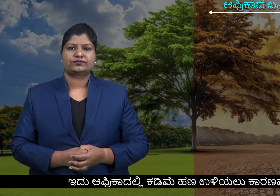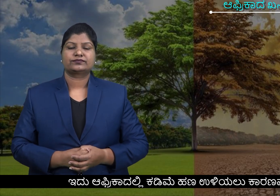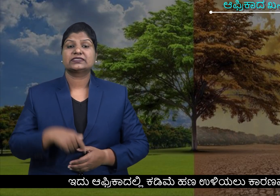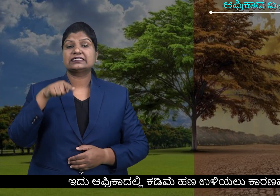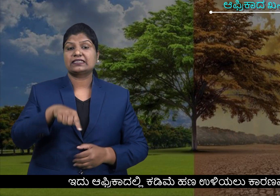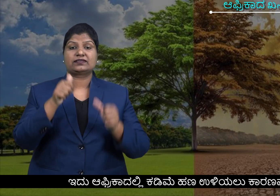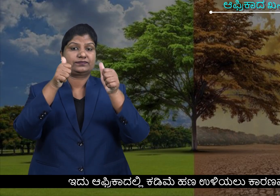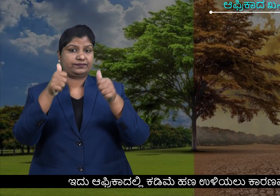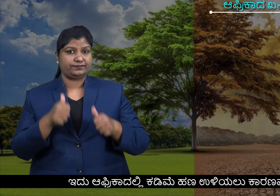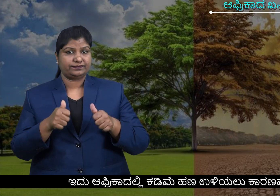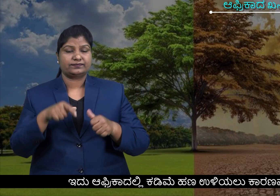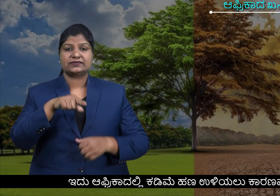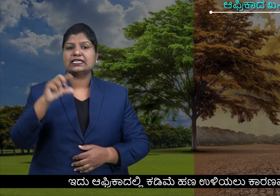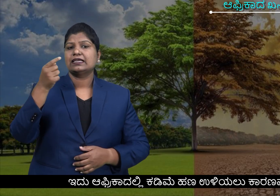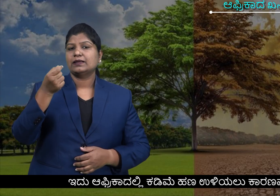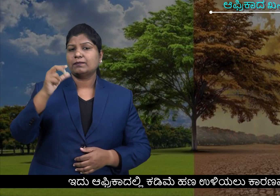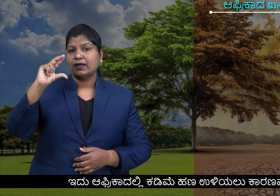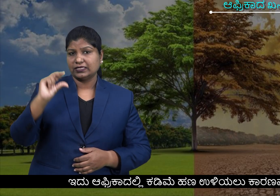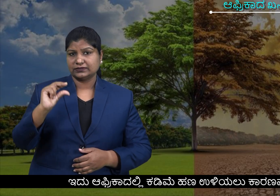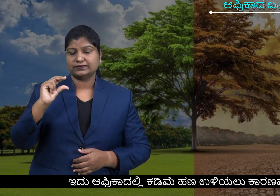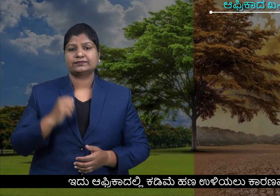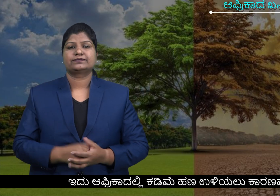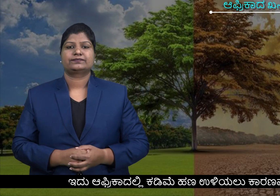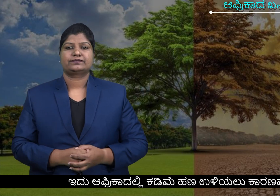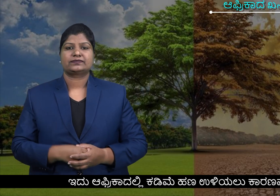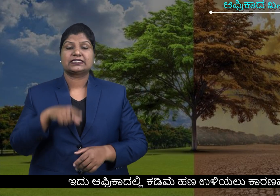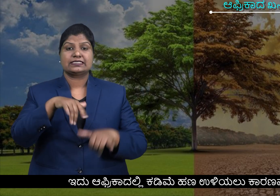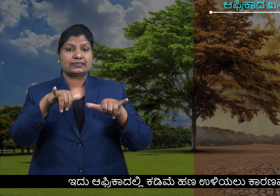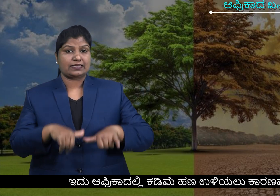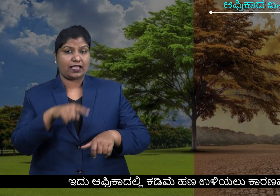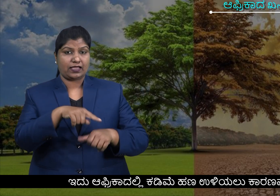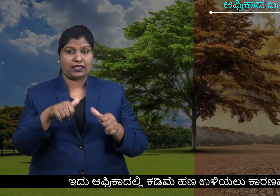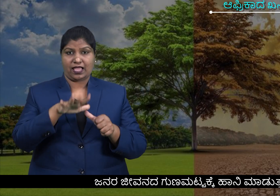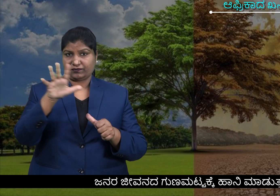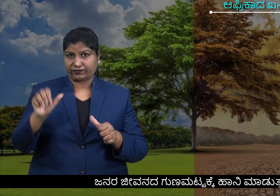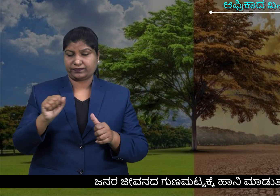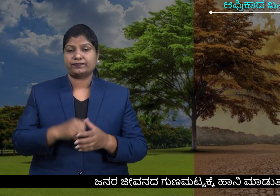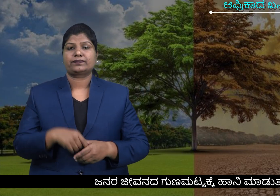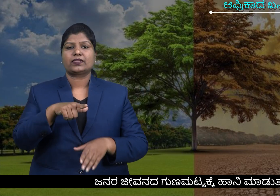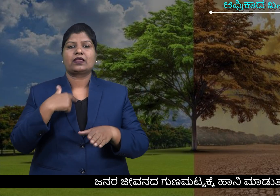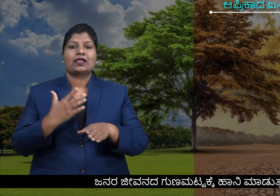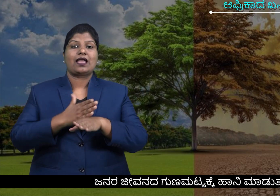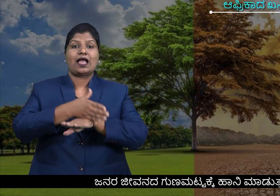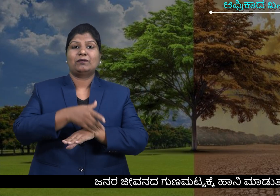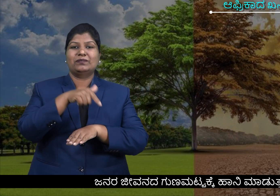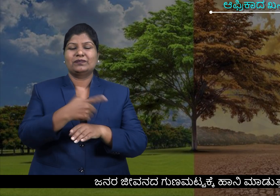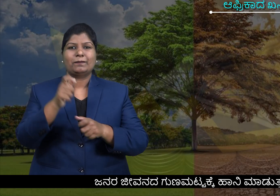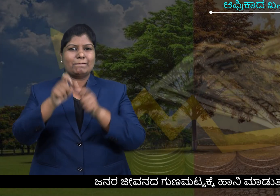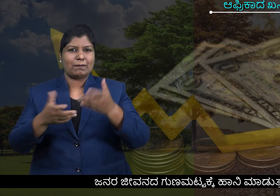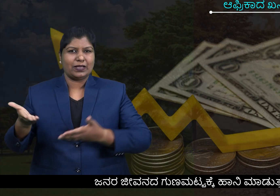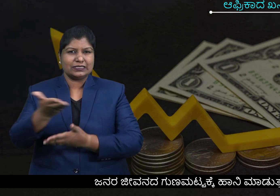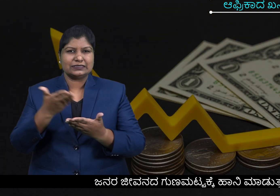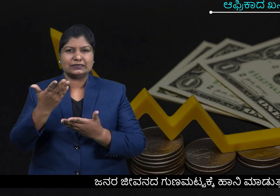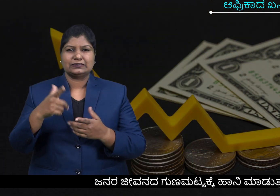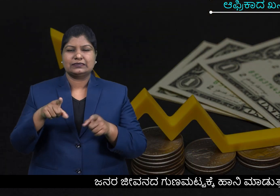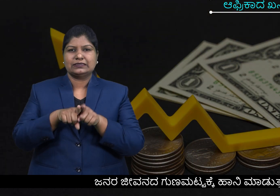ಇದು ಆಫ್ರಿಕಾದಲ್ಲಿ ಕಡಿಮೆ ಹಣ ಉಳಿಯಲು ಕಾರಣವಾಗುತ್ತದೆ, ಜನರ ಜೀವನದ ಗುಣಮಟ್ಟಕ್ಕೆ